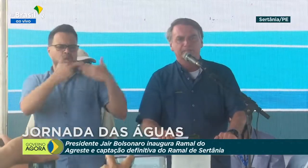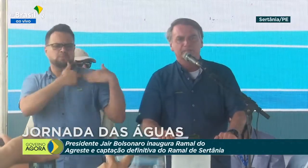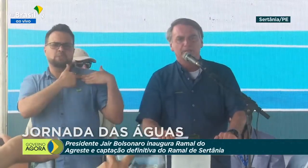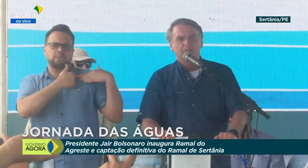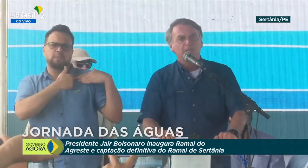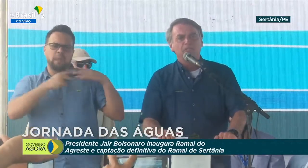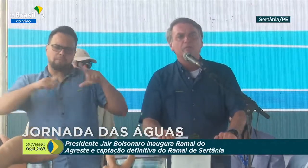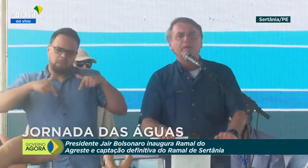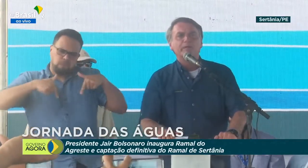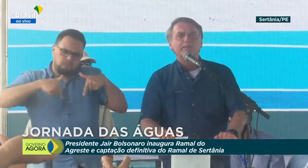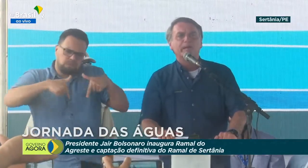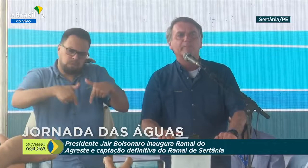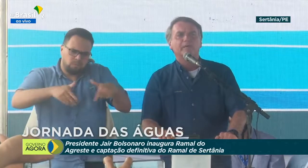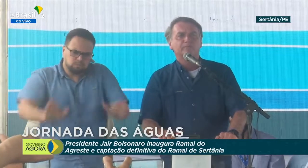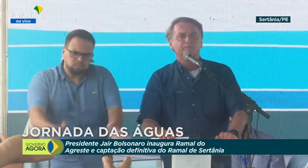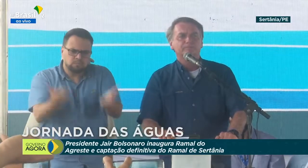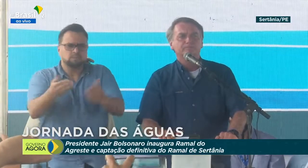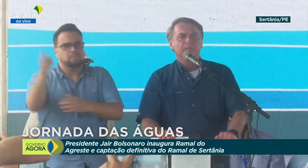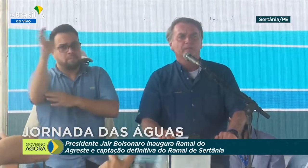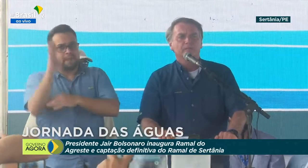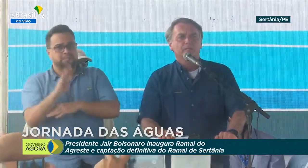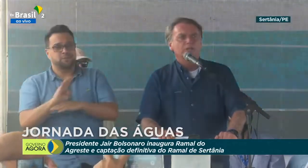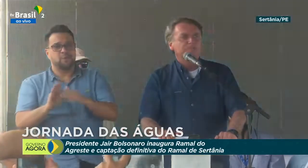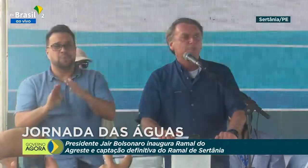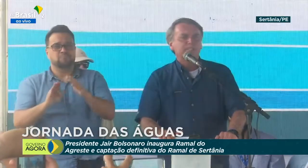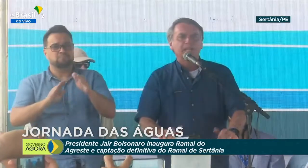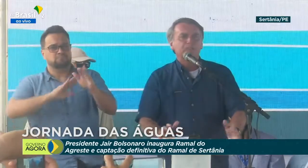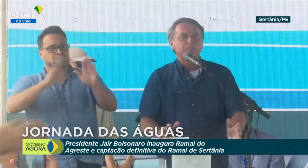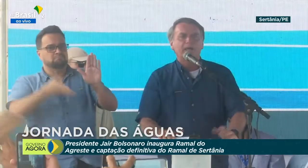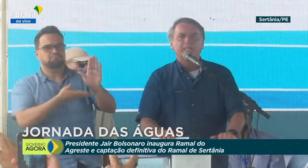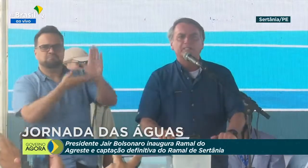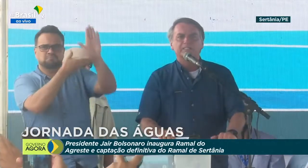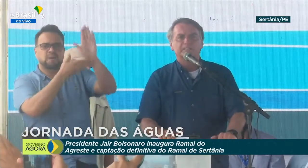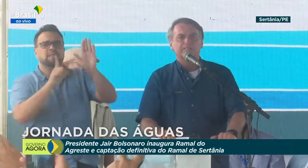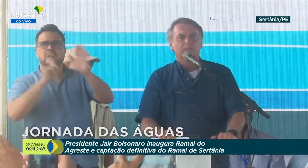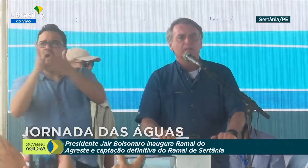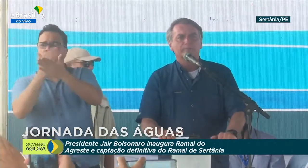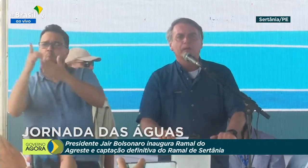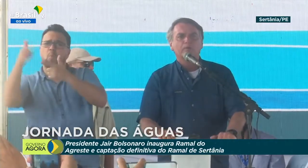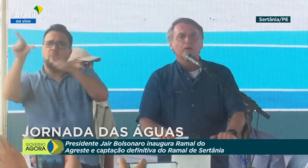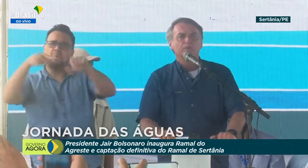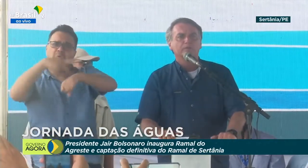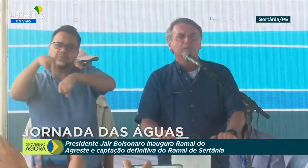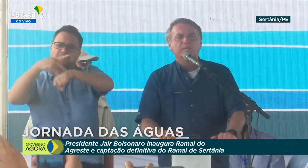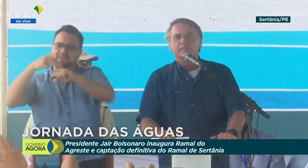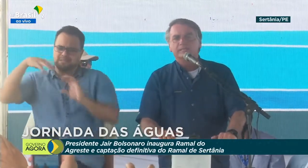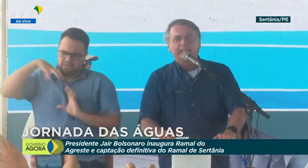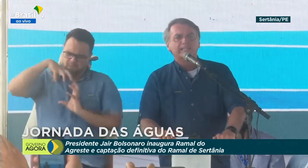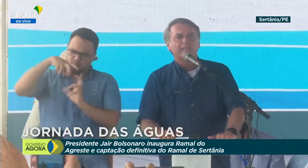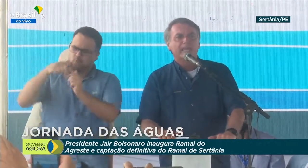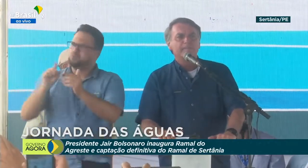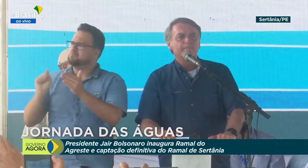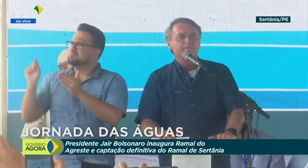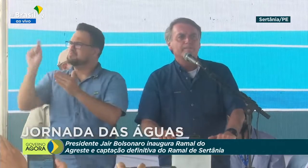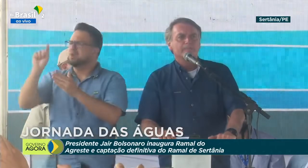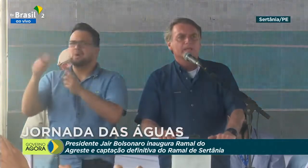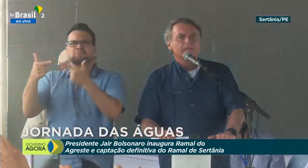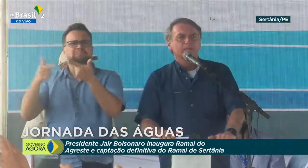frente. Indo para o encerramento, nós vemos certos países pelo mundo, que nada